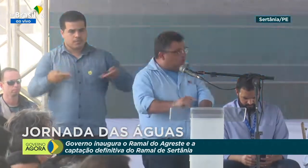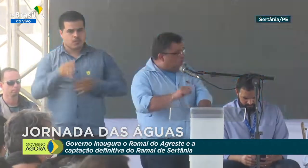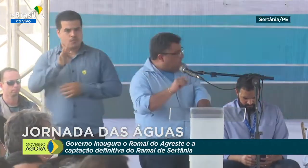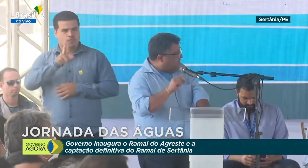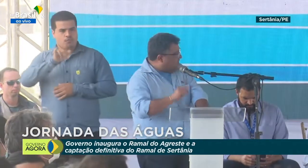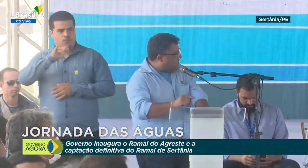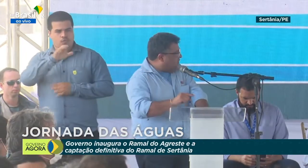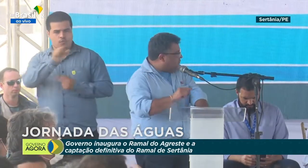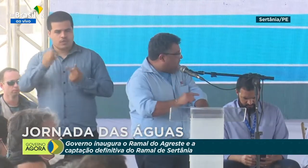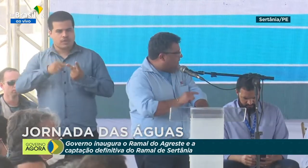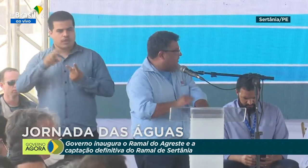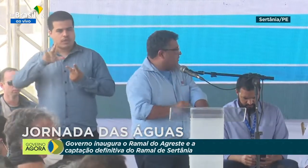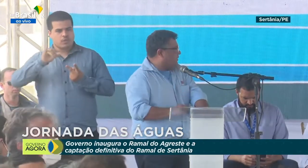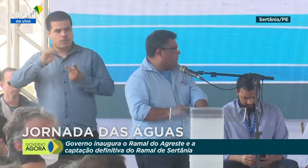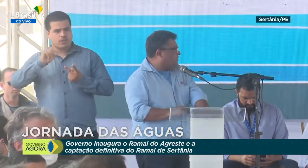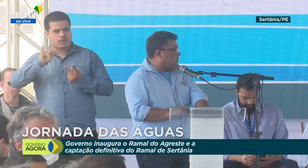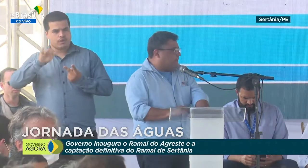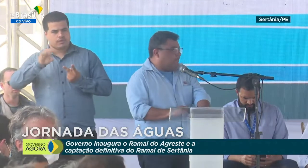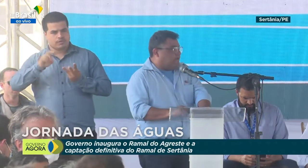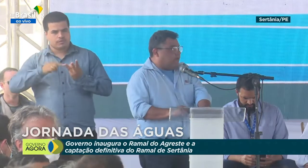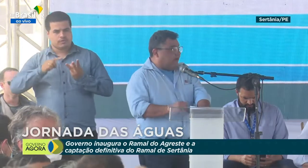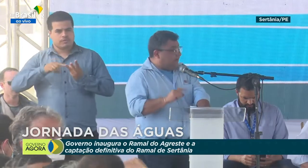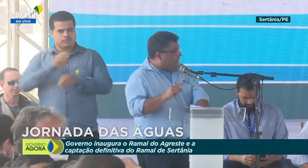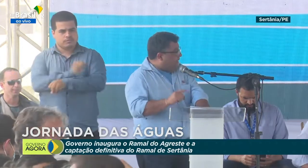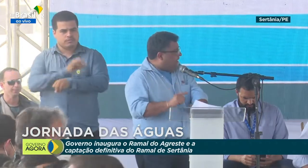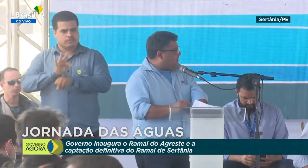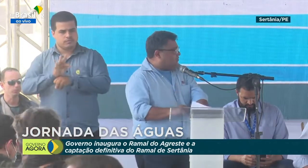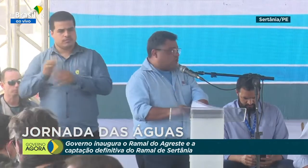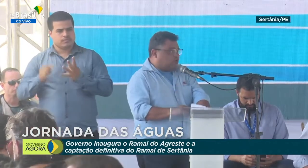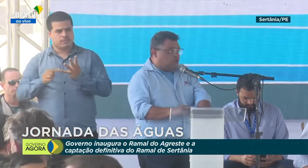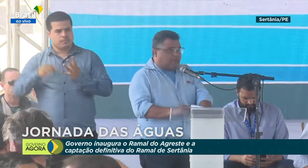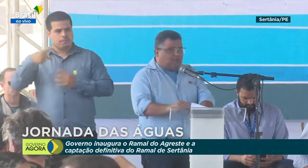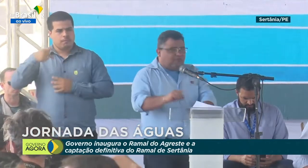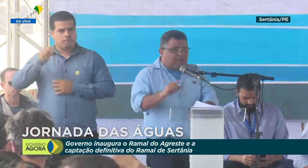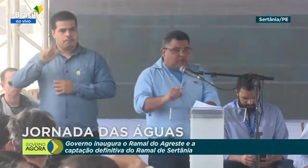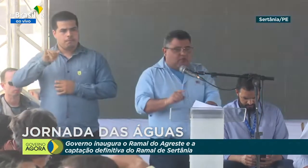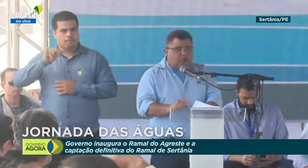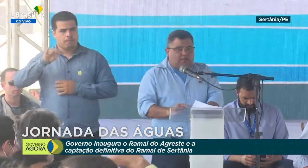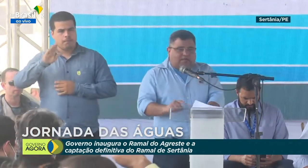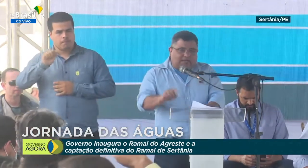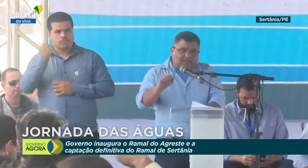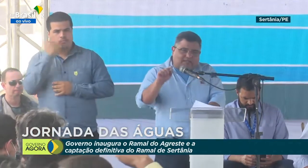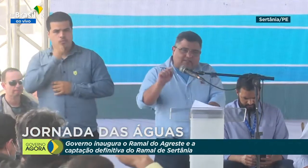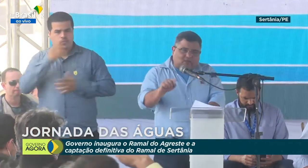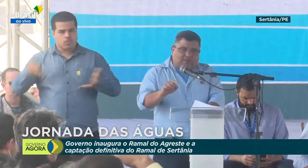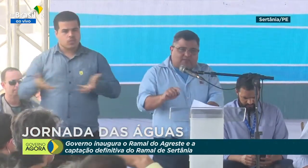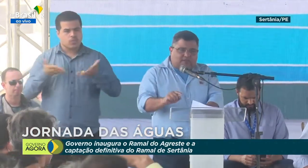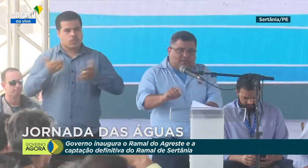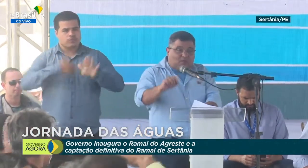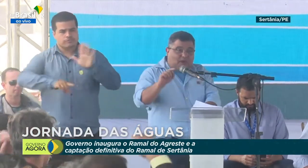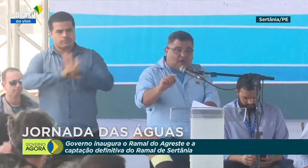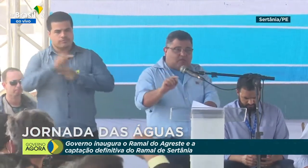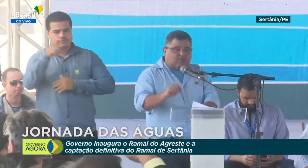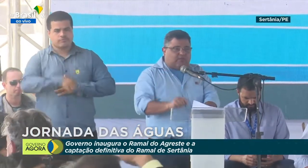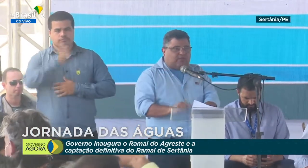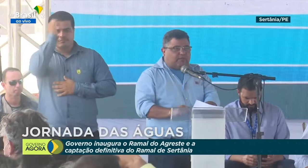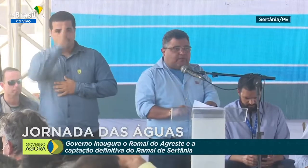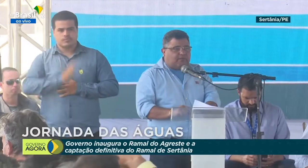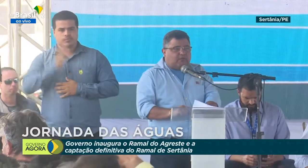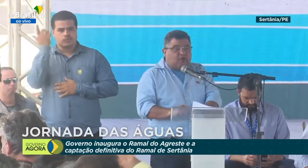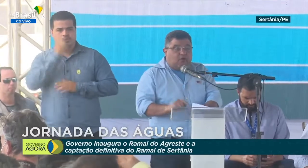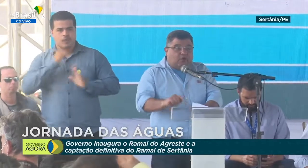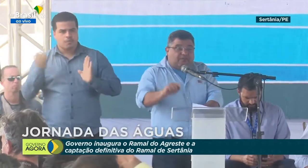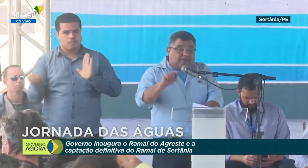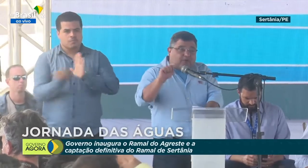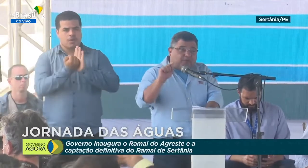Grande, São Francisco e Parnaíba. Ainda mais, o senhor promoveu na legislação brasileira o marco do